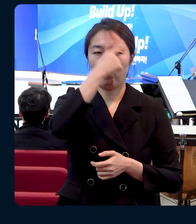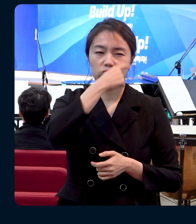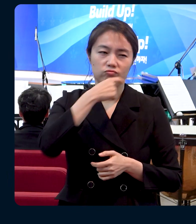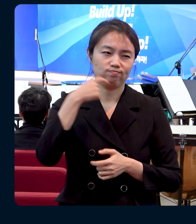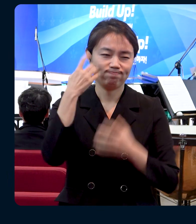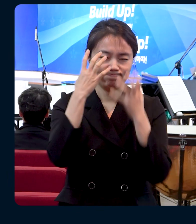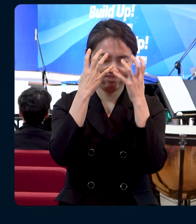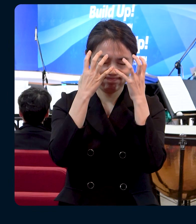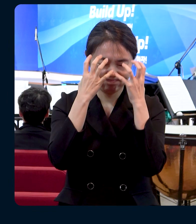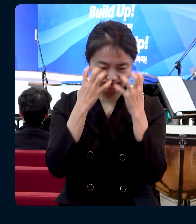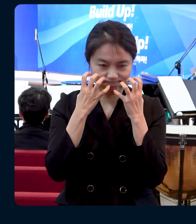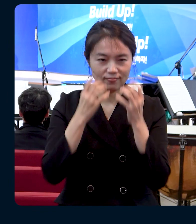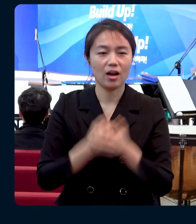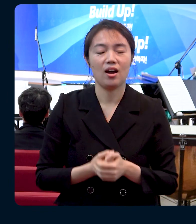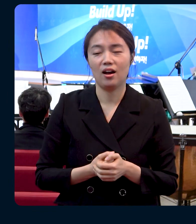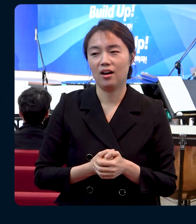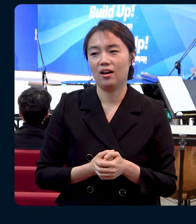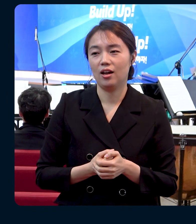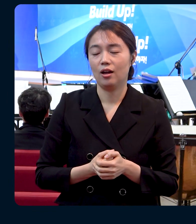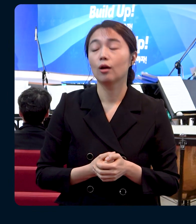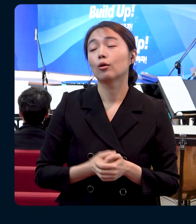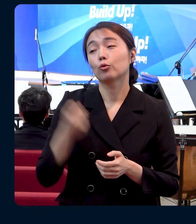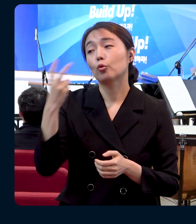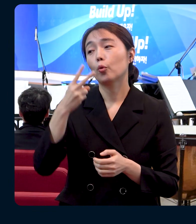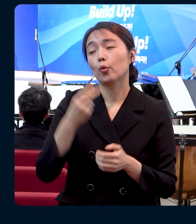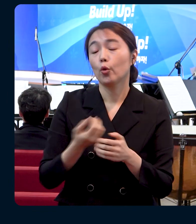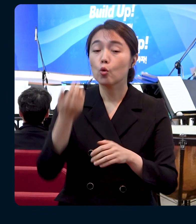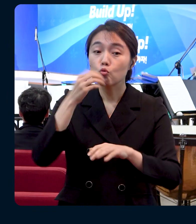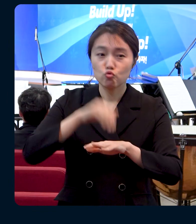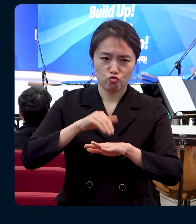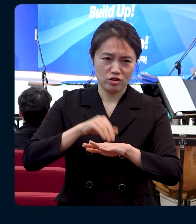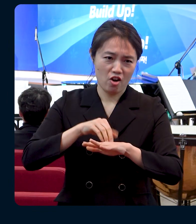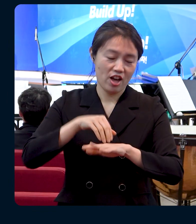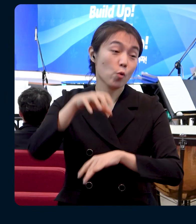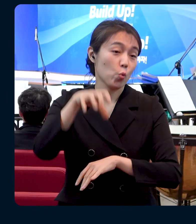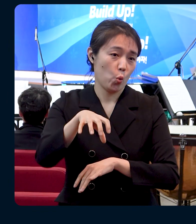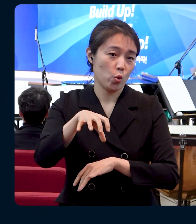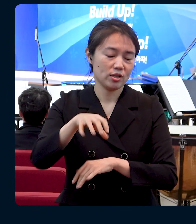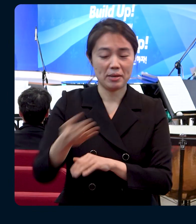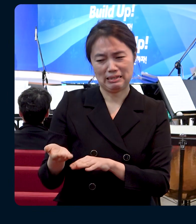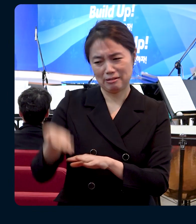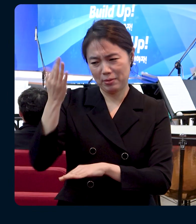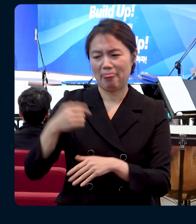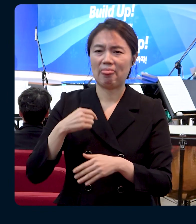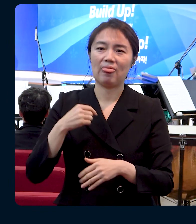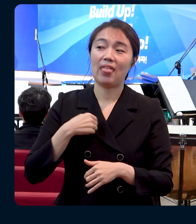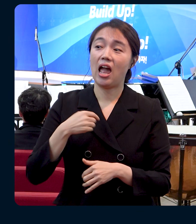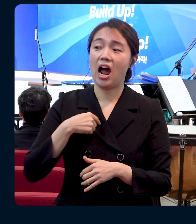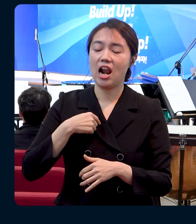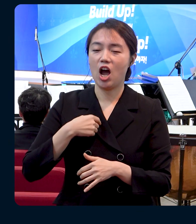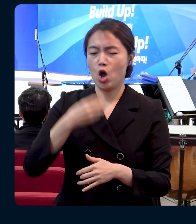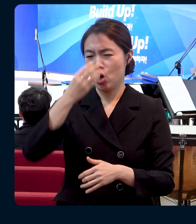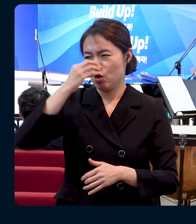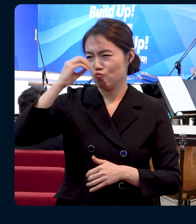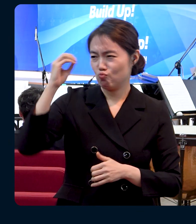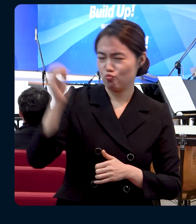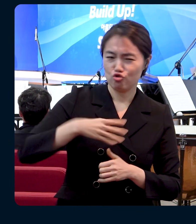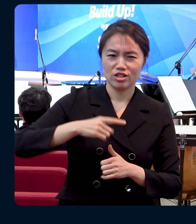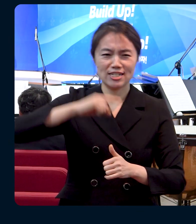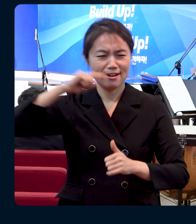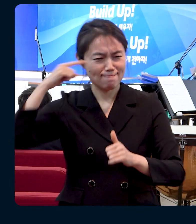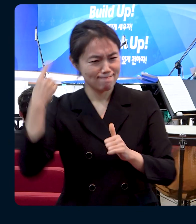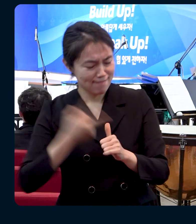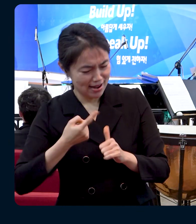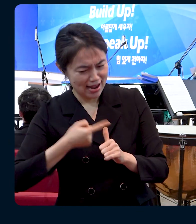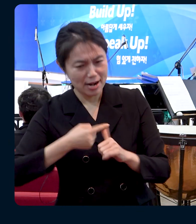됐겠죠. 무엇보다 훈련소니까. 그러니까 조교들이 막 그냥 훈련시키느냐고 인격적으로 뭐